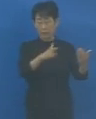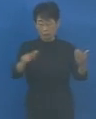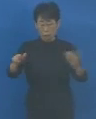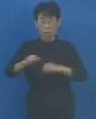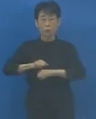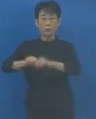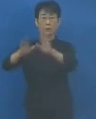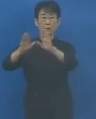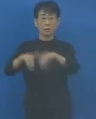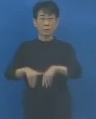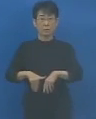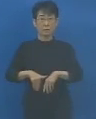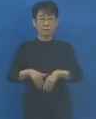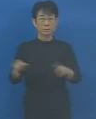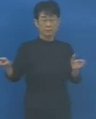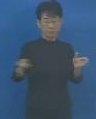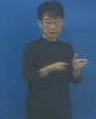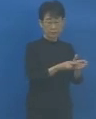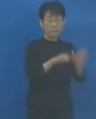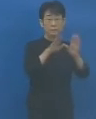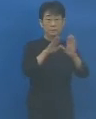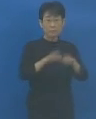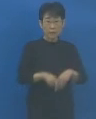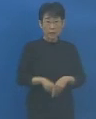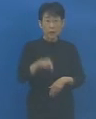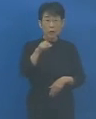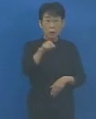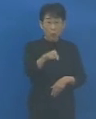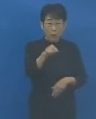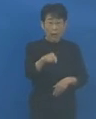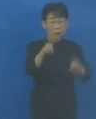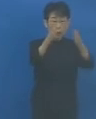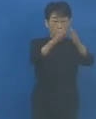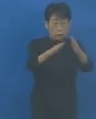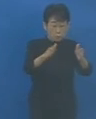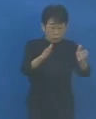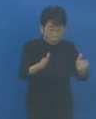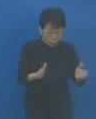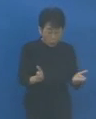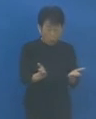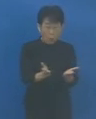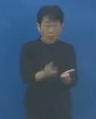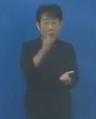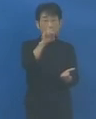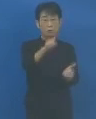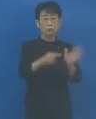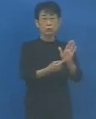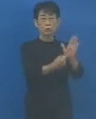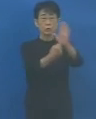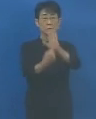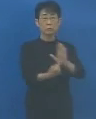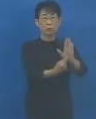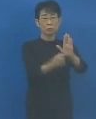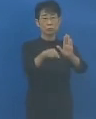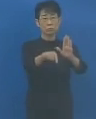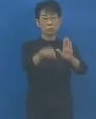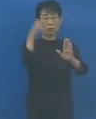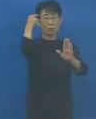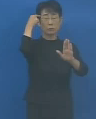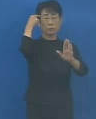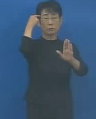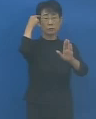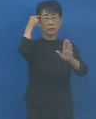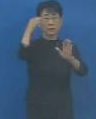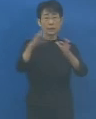業としてやってまいりました。まあ、今回この壺はそういう意味では一つのシンボルだと思うんですね。で、まあ、